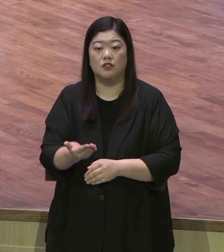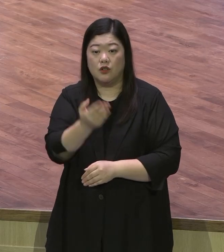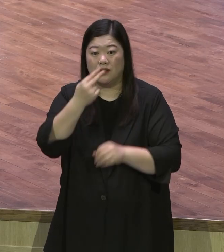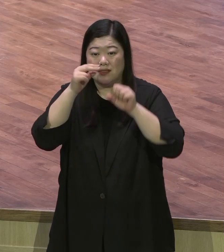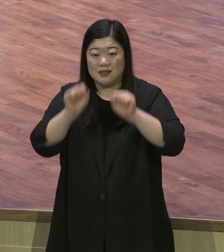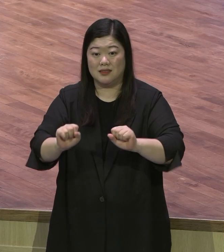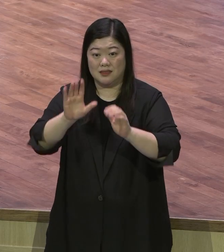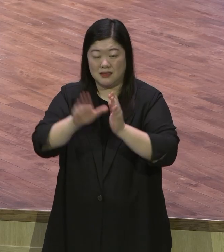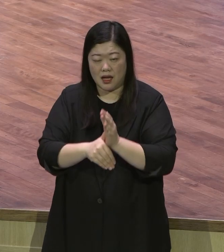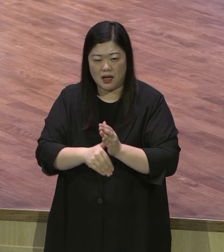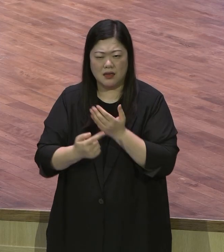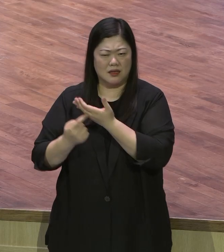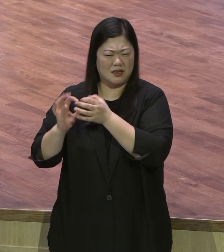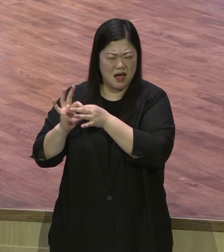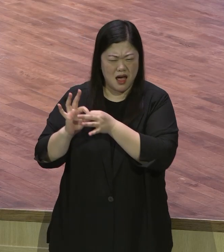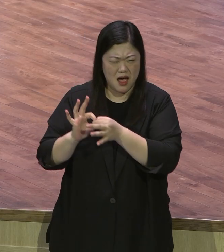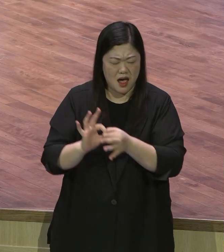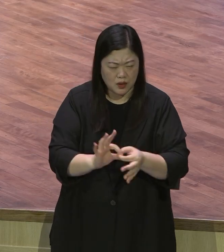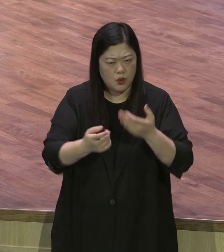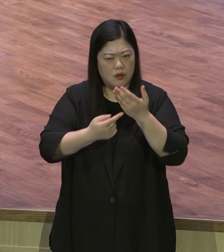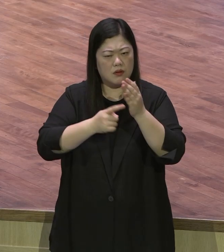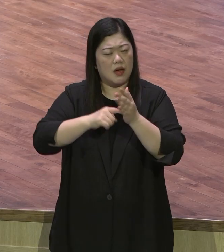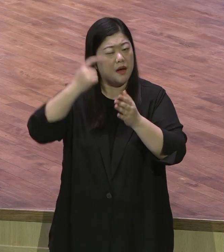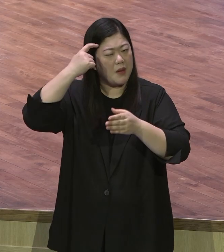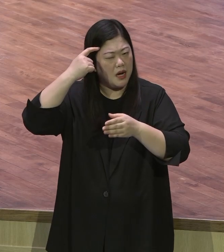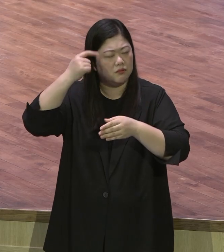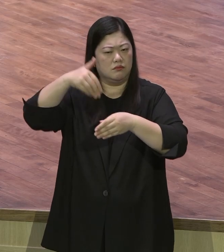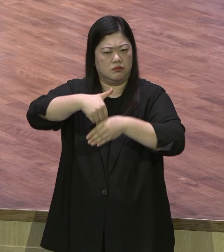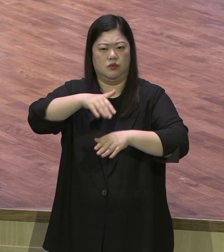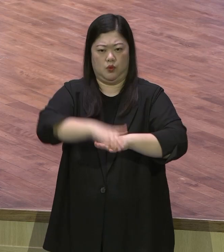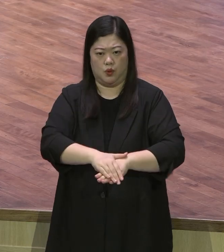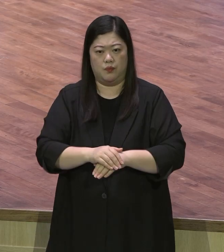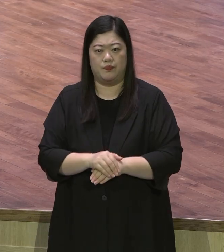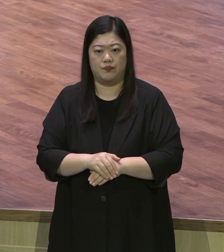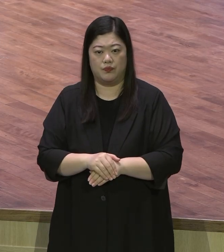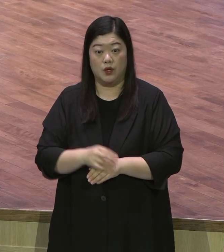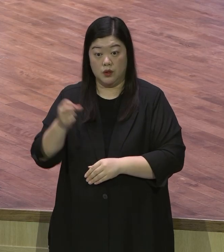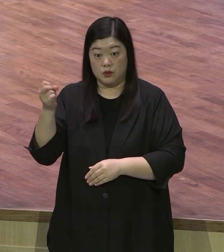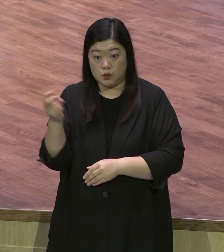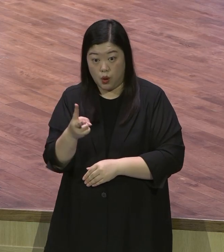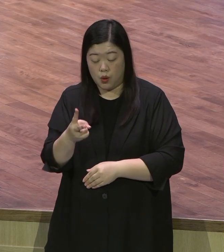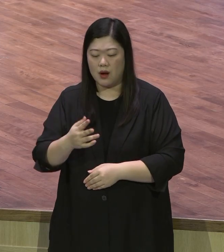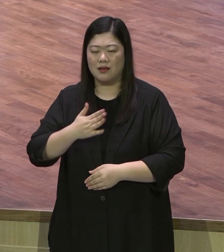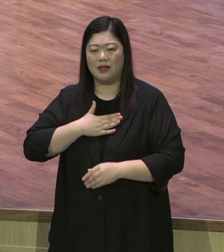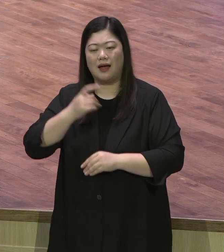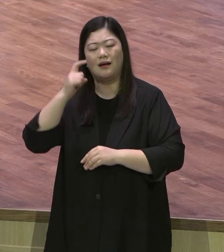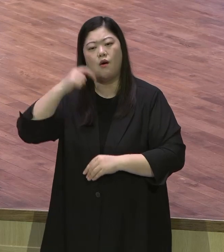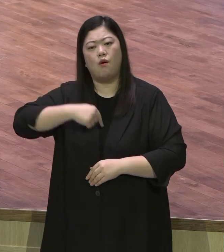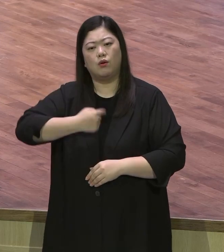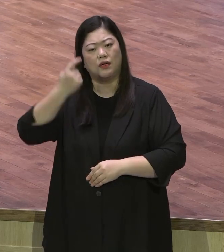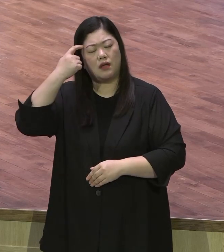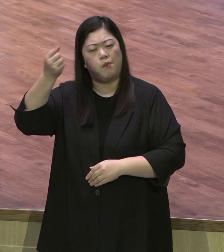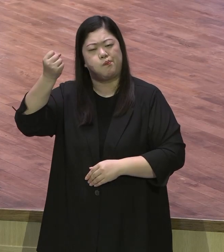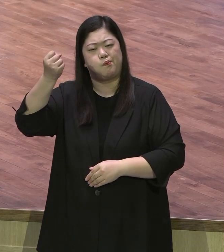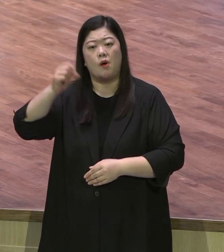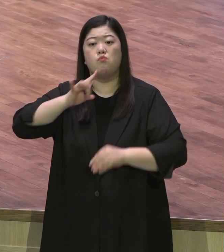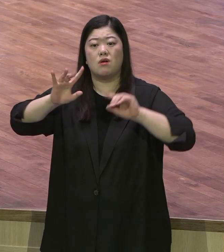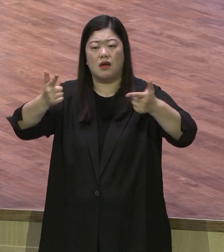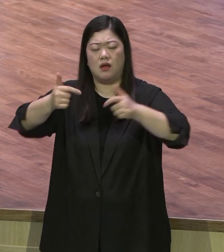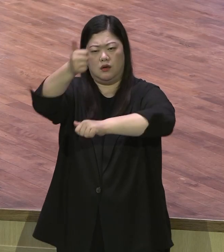일들이 내 마음에서 떠나지 않도록 조심하라. 너는 그 일들을 너 아들들과 너 손자들에게 알게